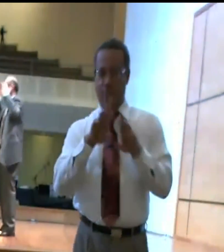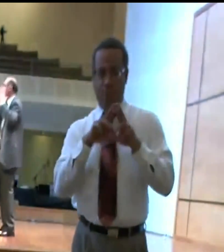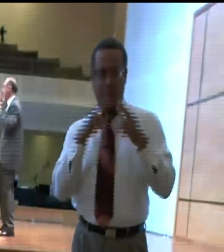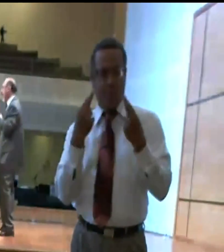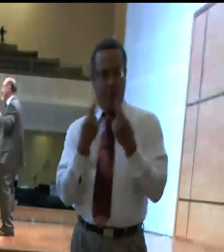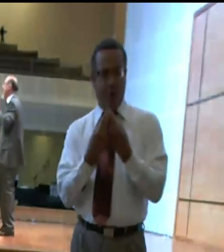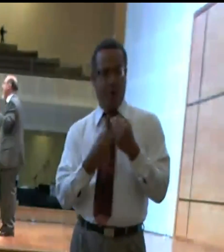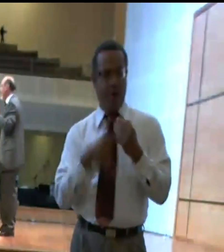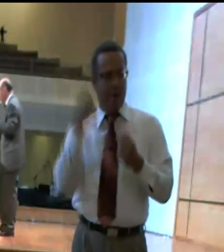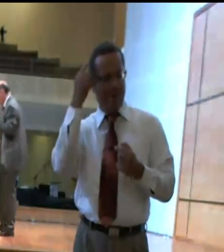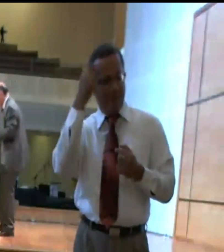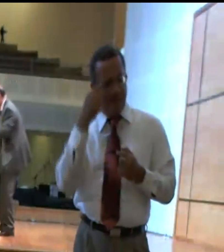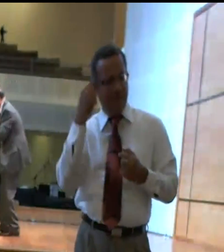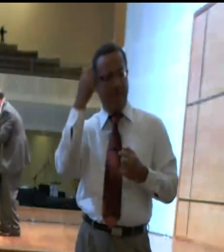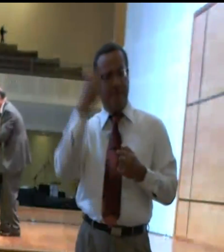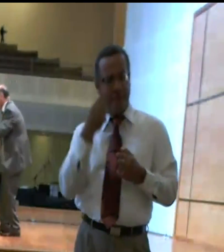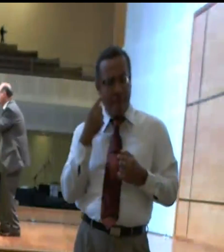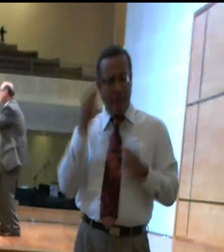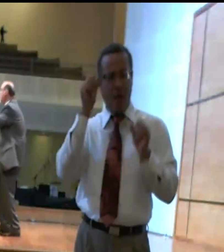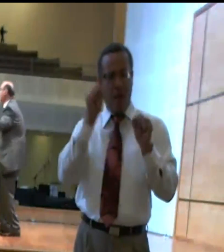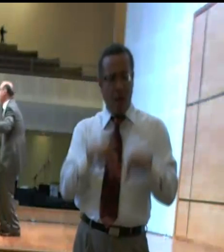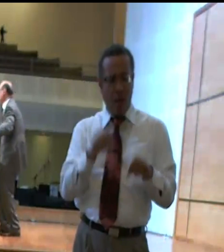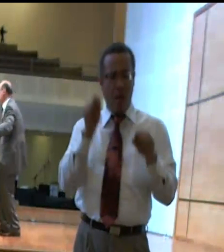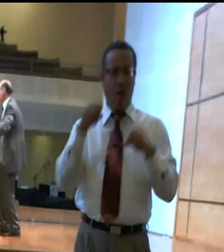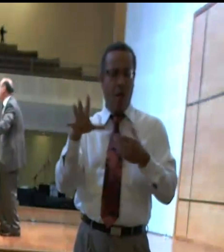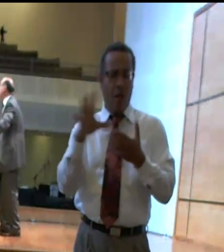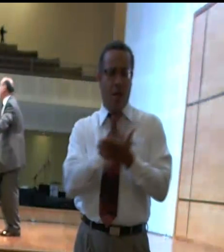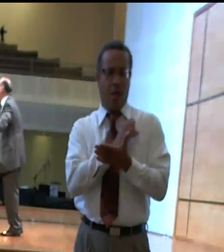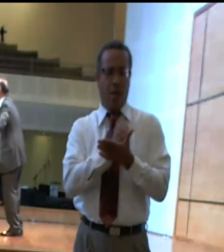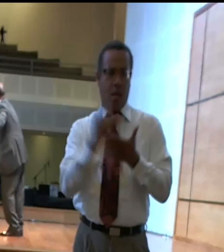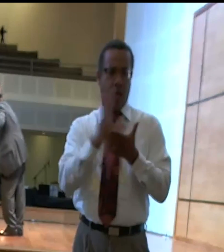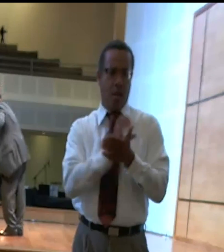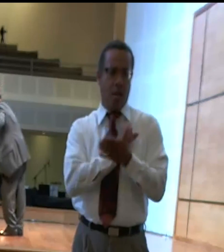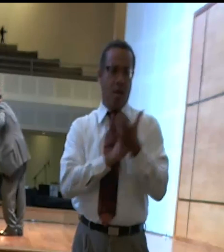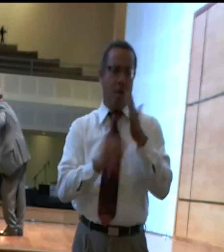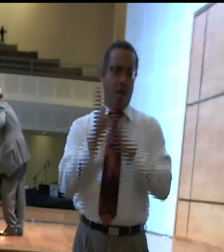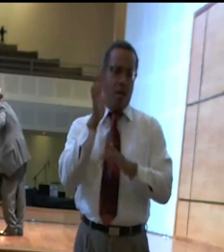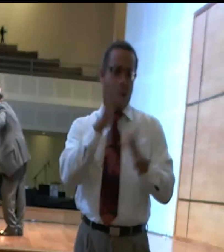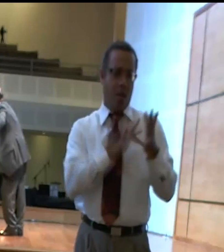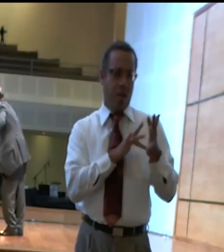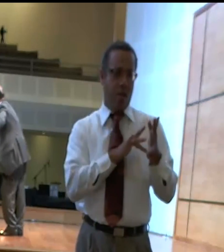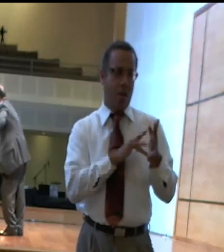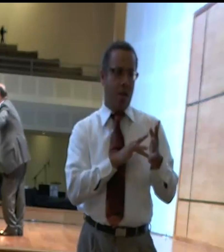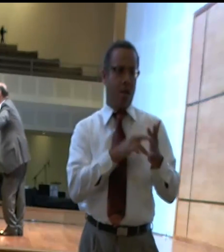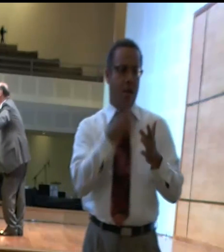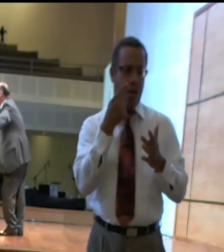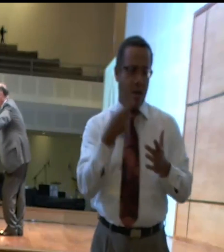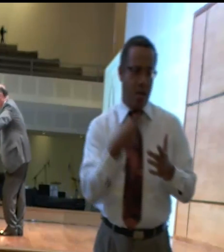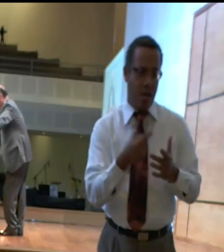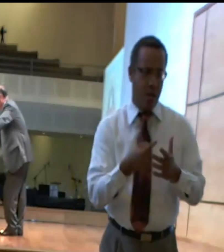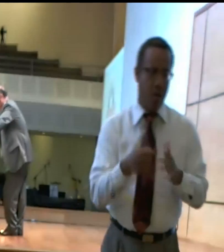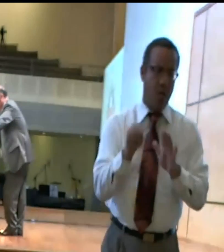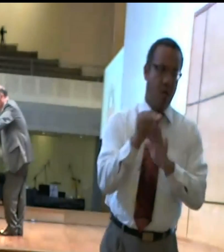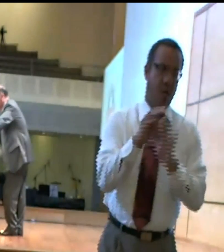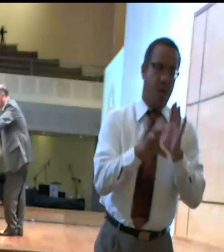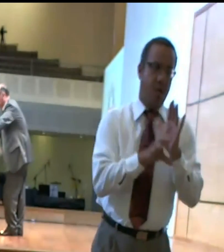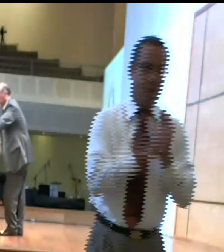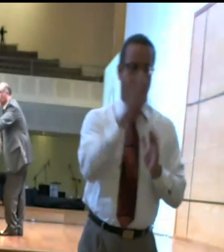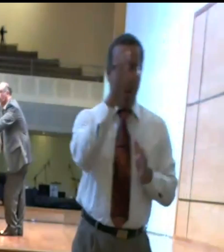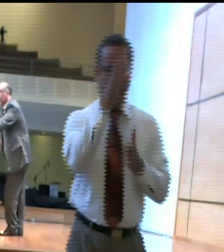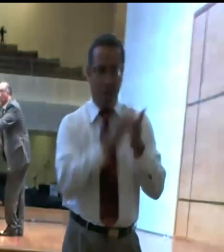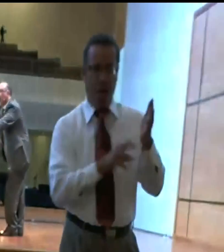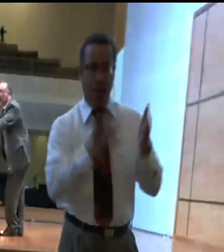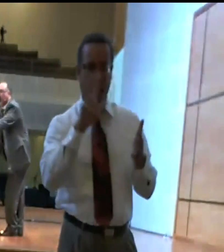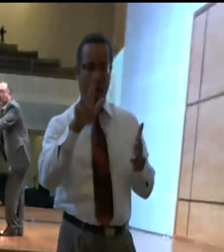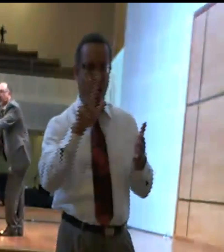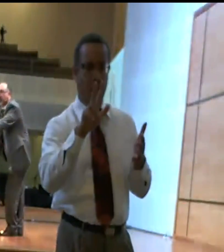comienzan a confabular a ver cómo pueden destruir a Jesús. ¿Saben lo que hizo Cristo? Dice en Marcos capítulo 3 versículo 7